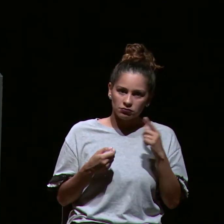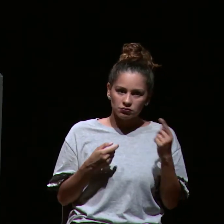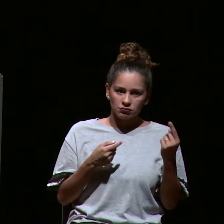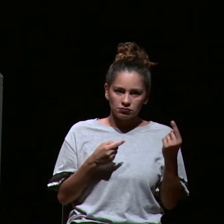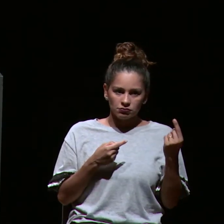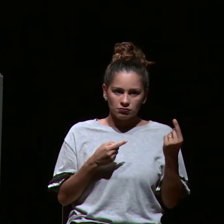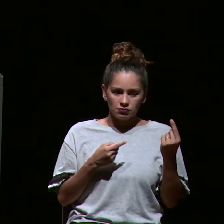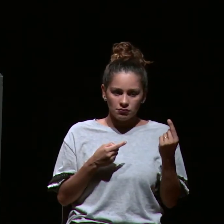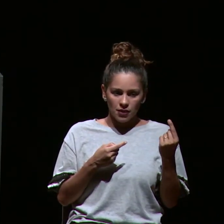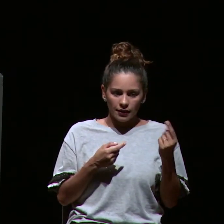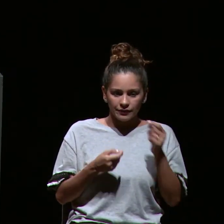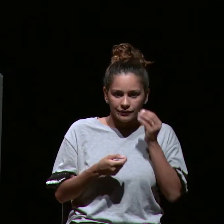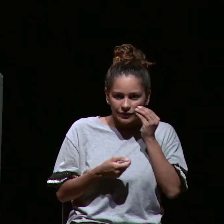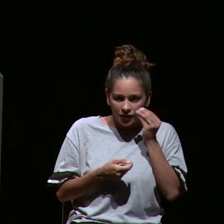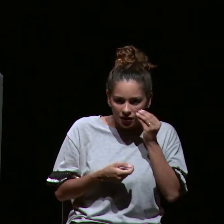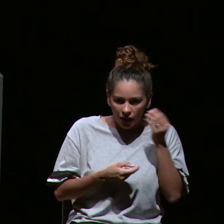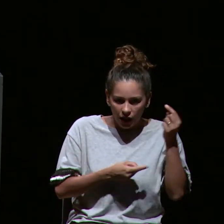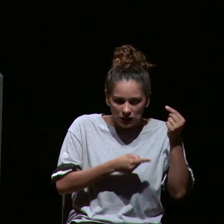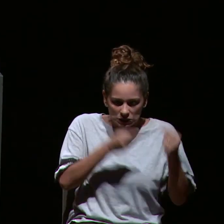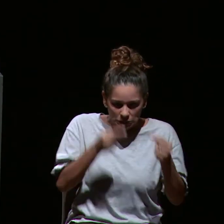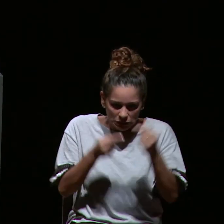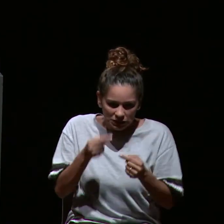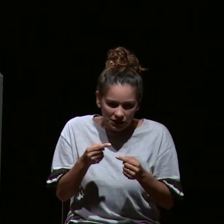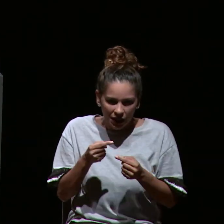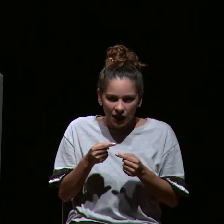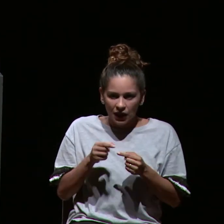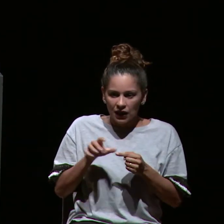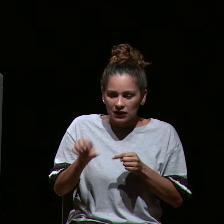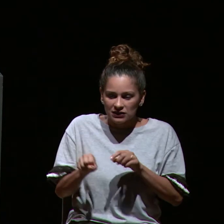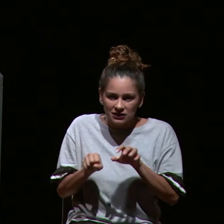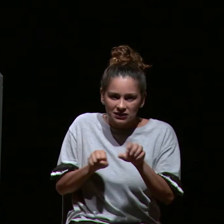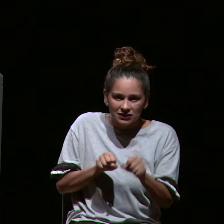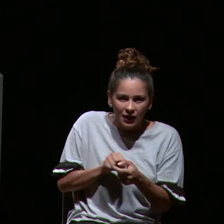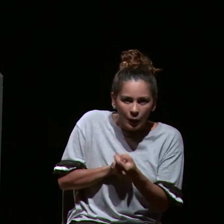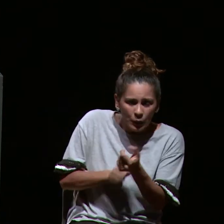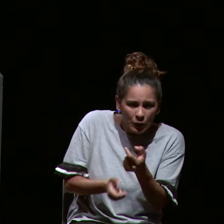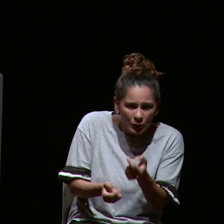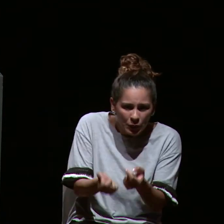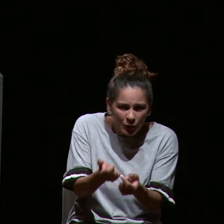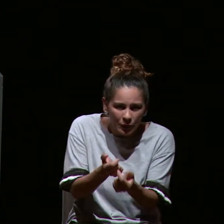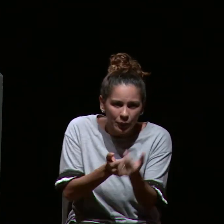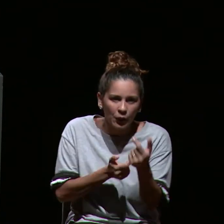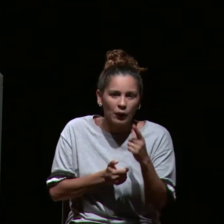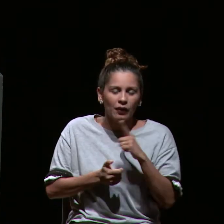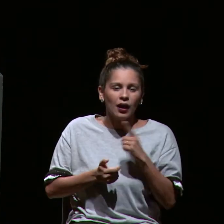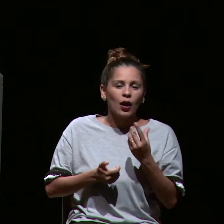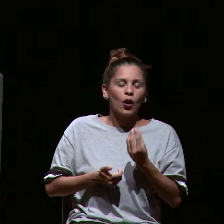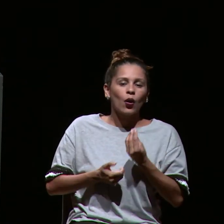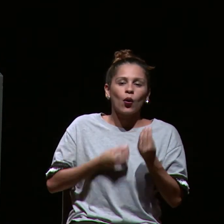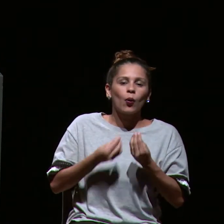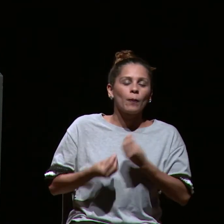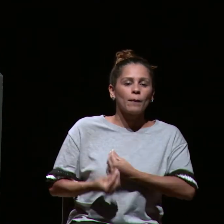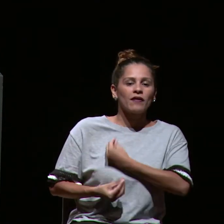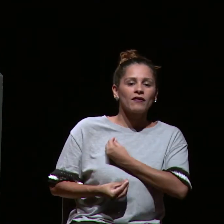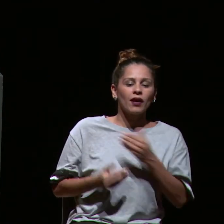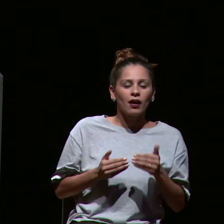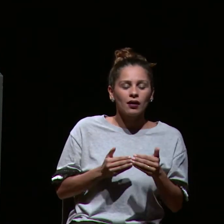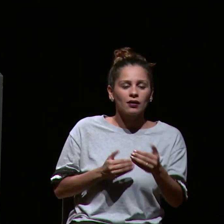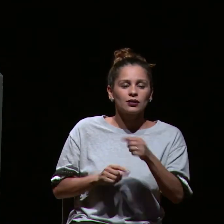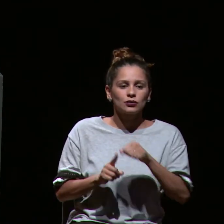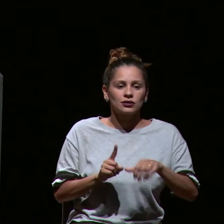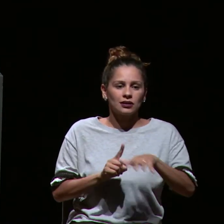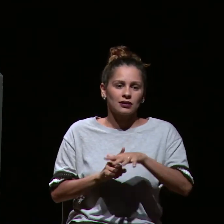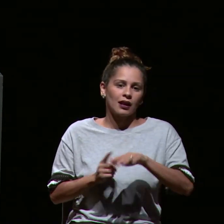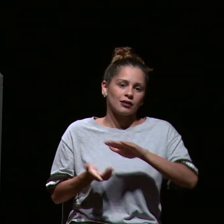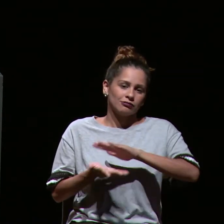para ver se assim conseguimos nos dar bem na vida, para, de algum modo, sobreviver nessa sociedade desigual e excludente. Para outros, os